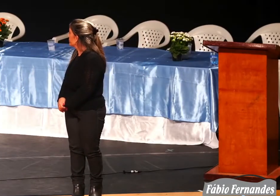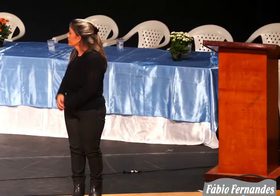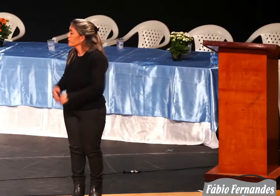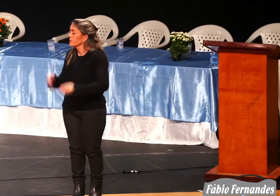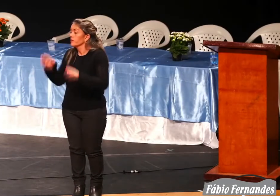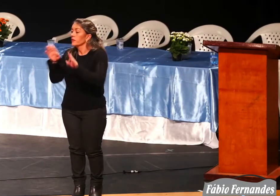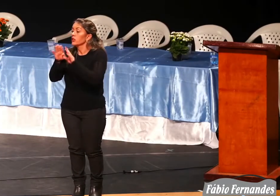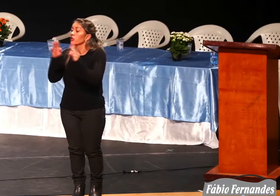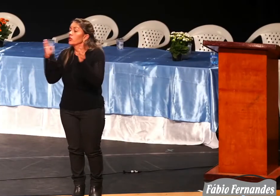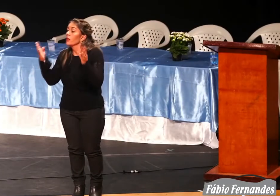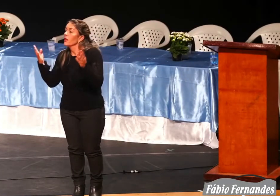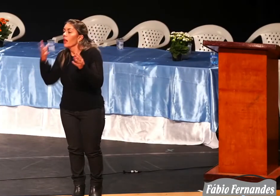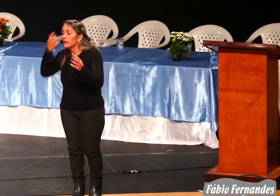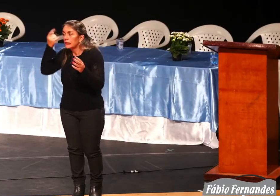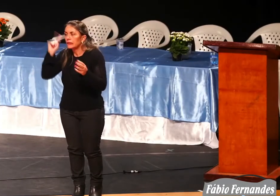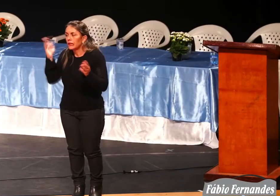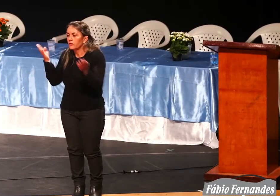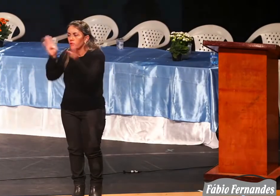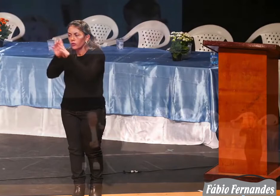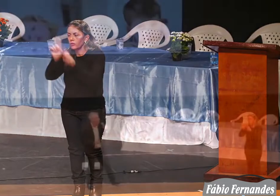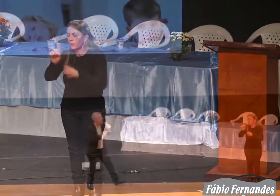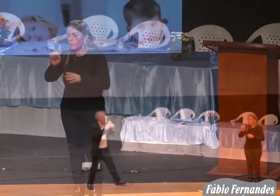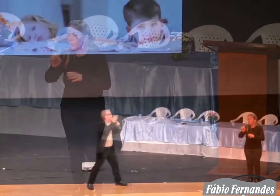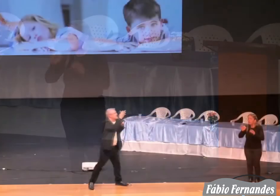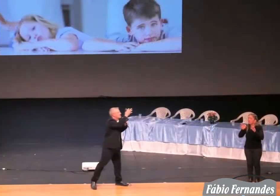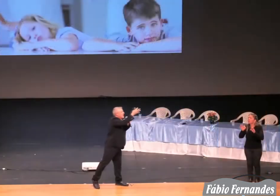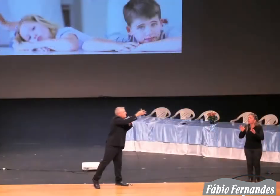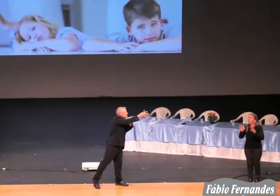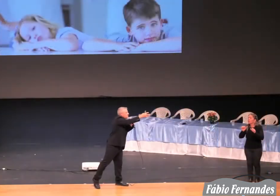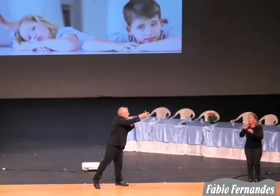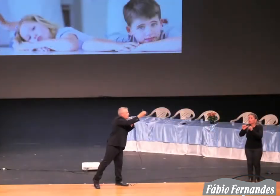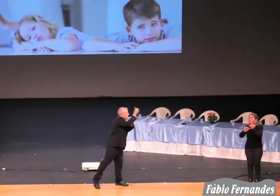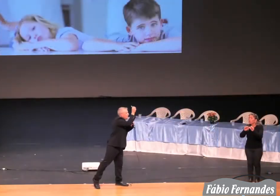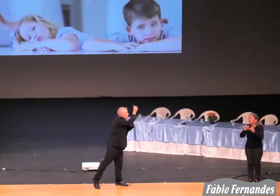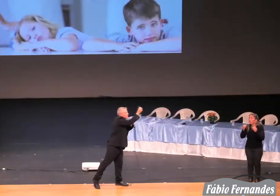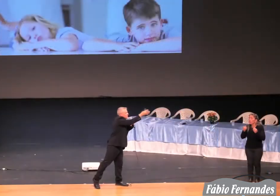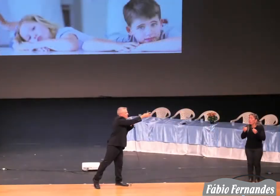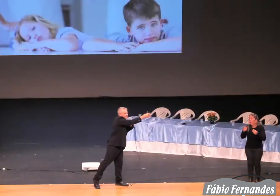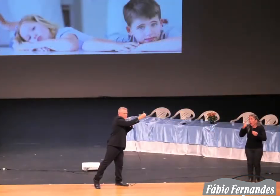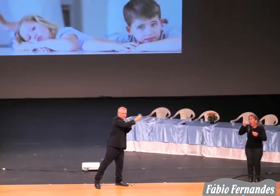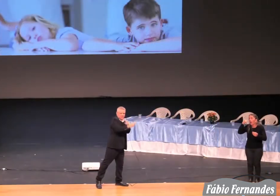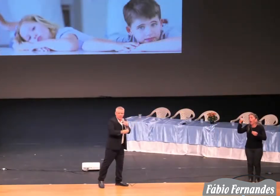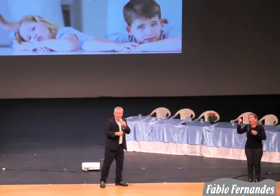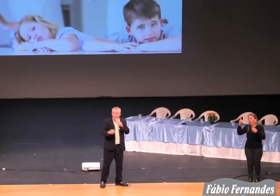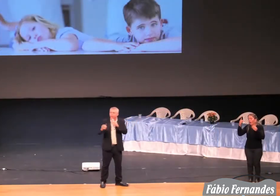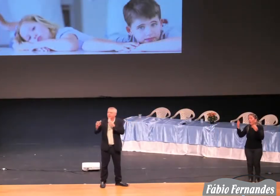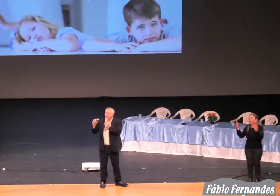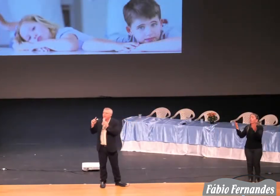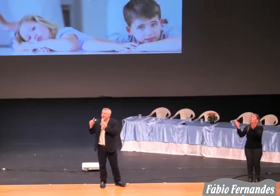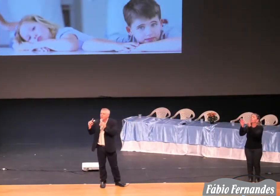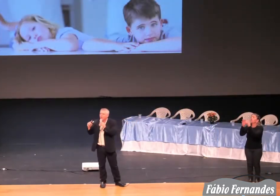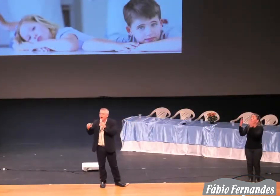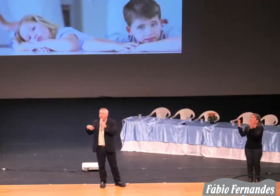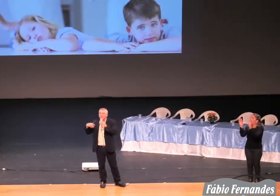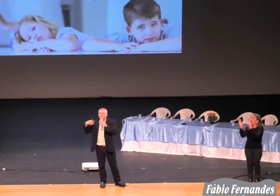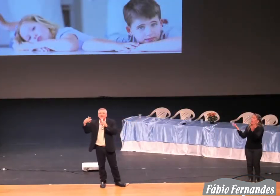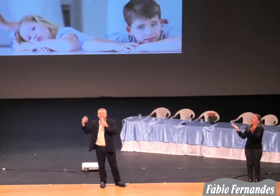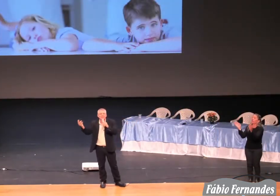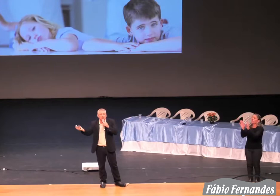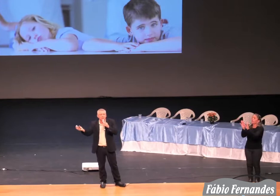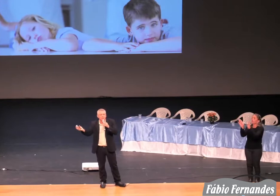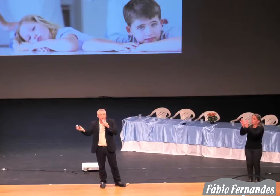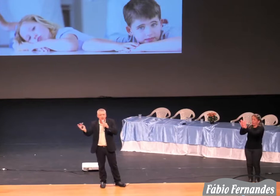O certo é lembre-se de fechar a janela. Se eu falo não esquece, fica o esquece. Porque o não é uma